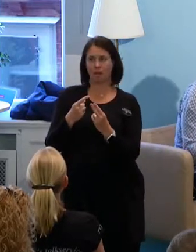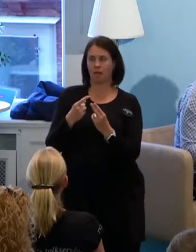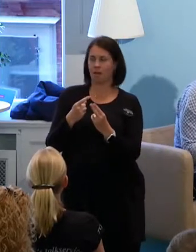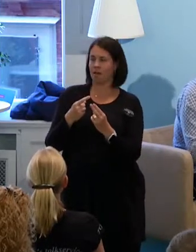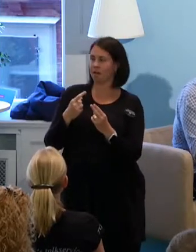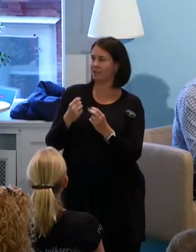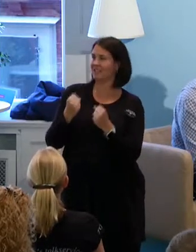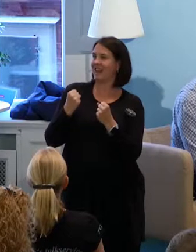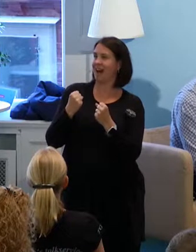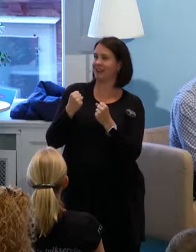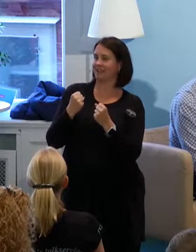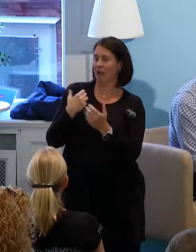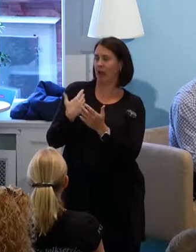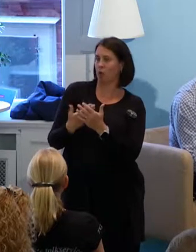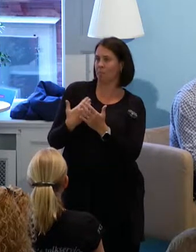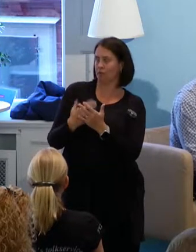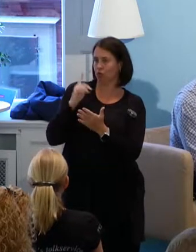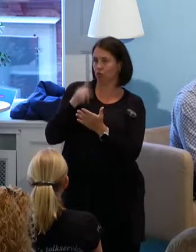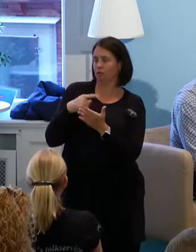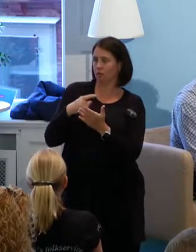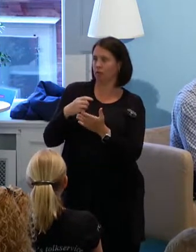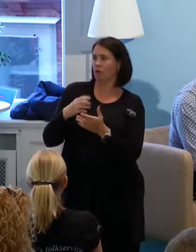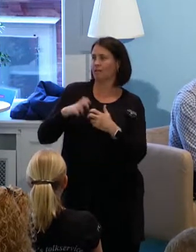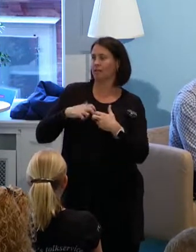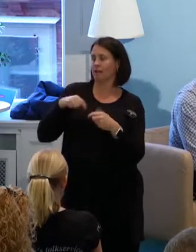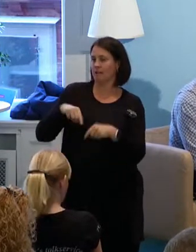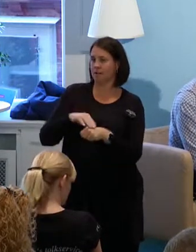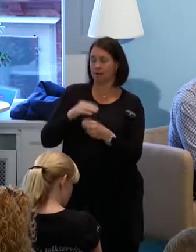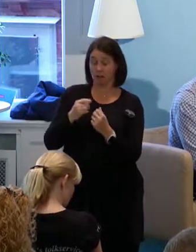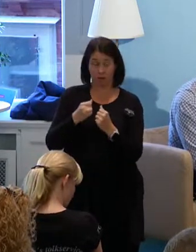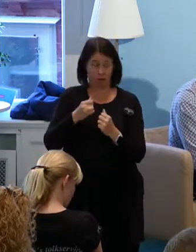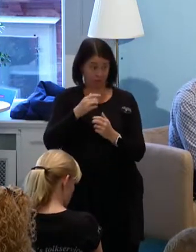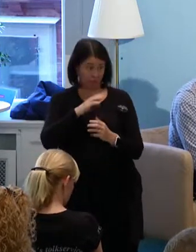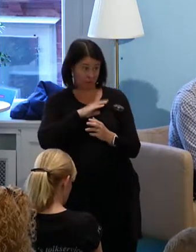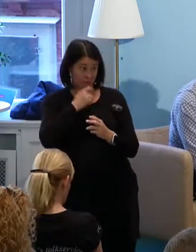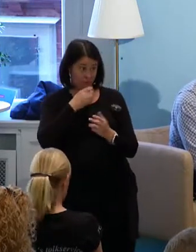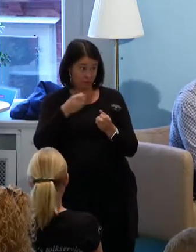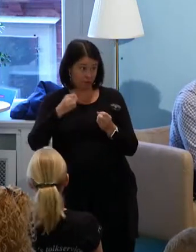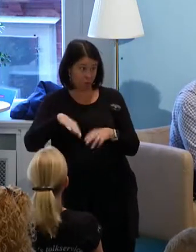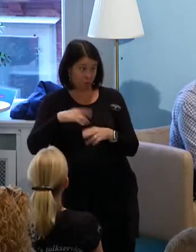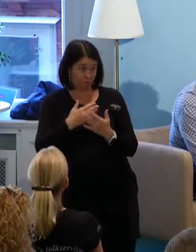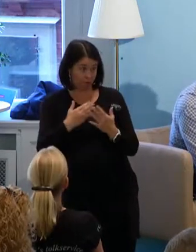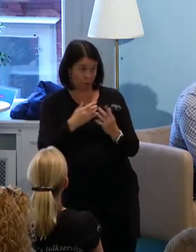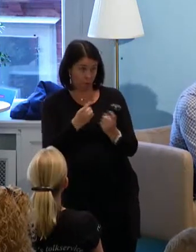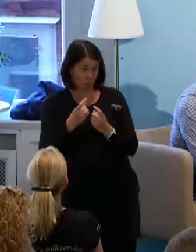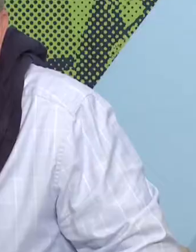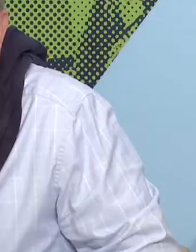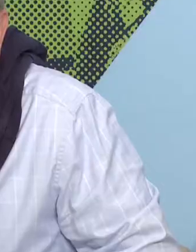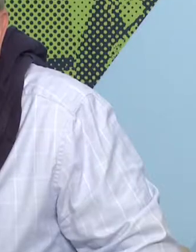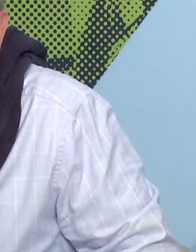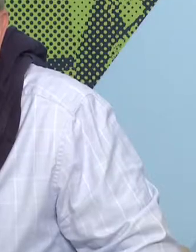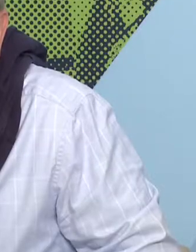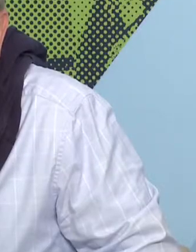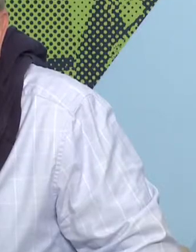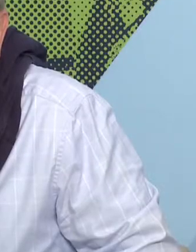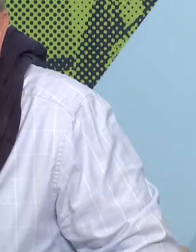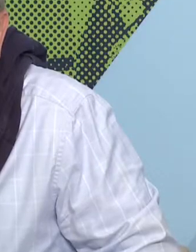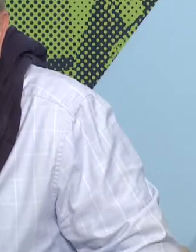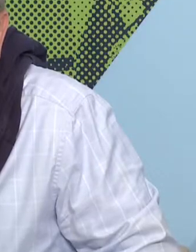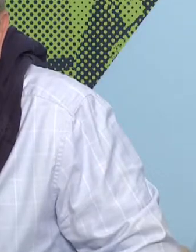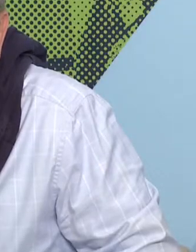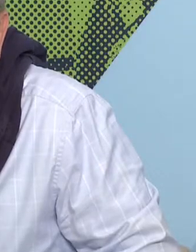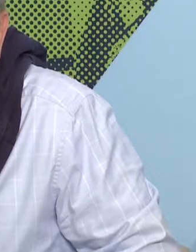som verkligen är attraktivt. Finns det inte risk att vi tappar den typen av... Baksidan är ju skattenivån då. Det är väldigt många företag som